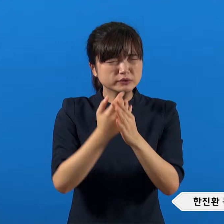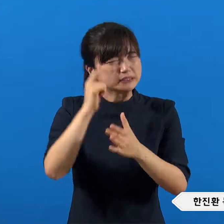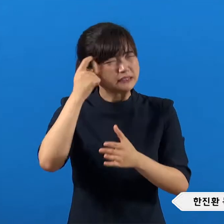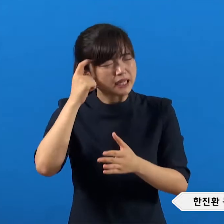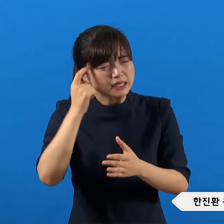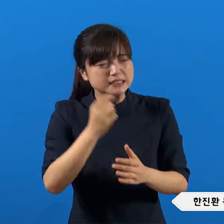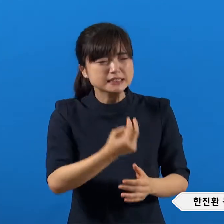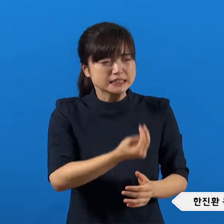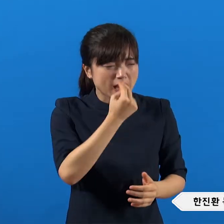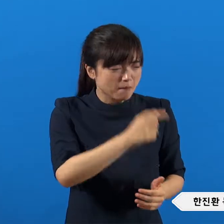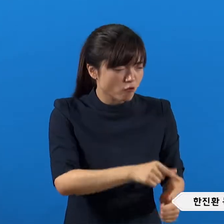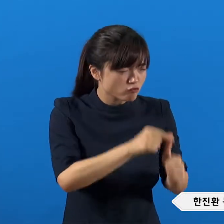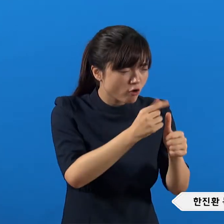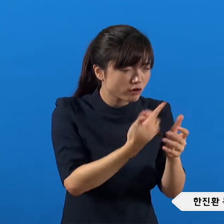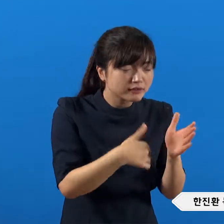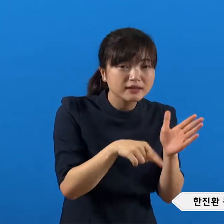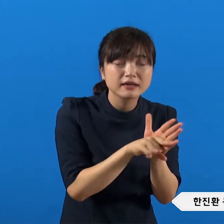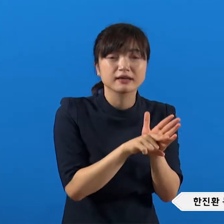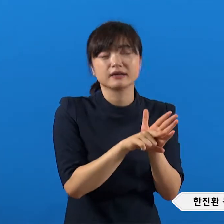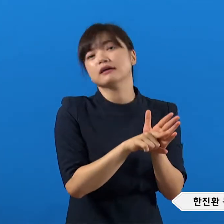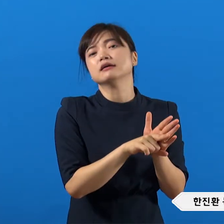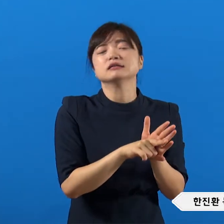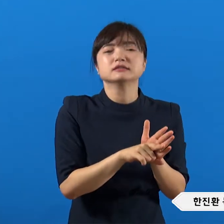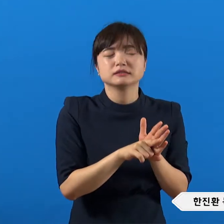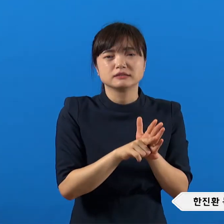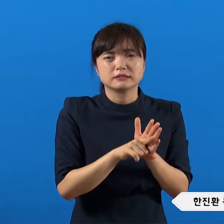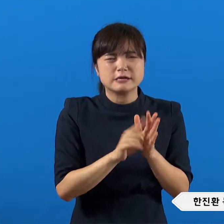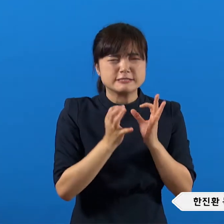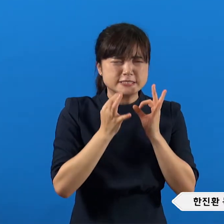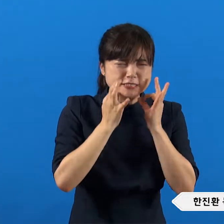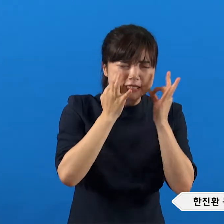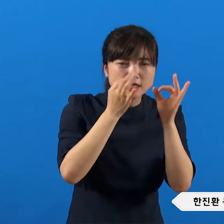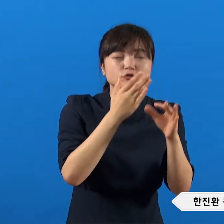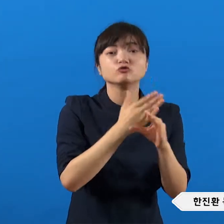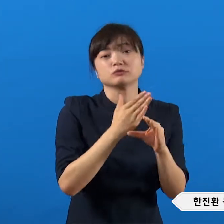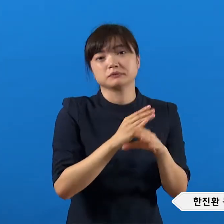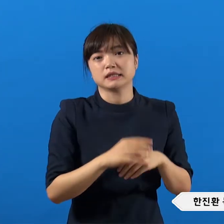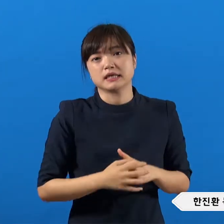생명을 건져 구원하는 일에 쏟아 퍼부려고 합니다.